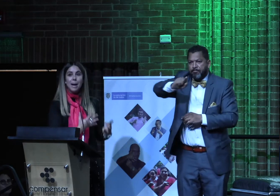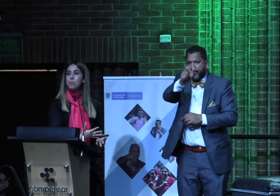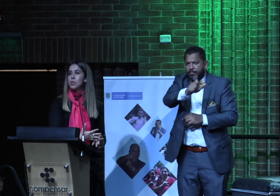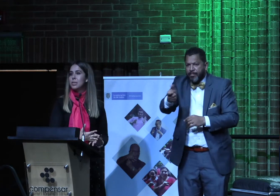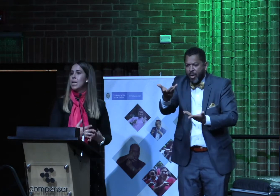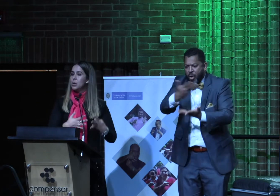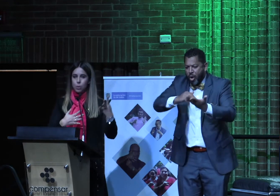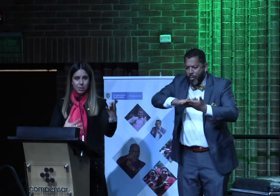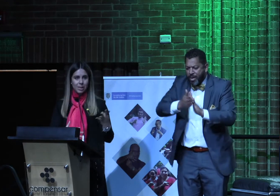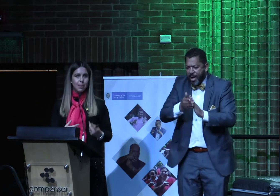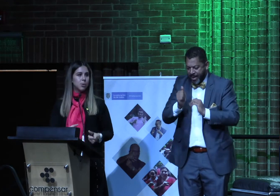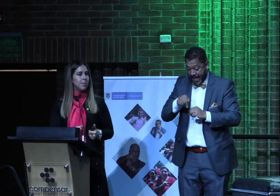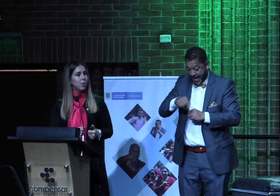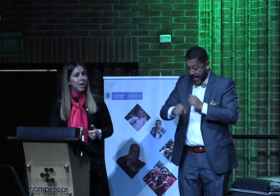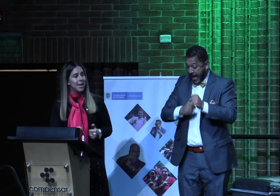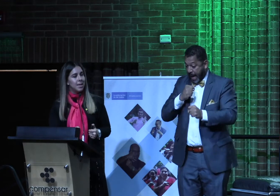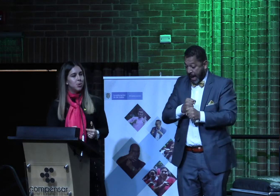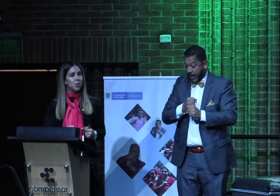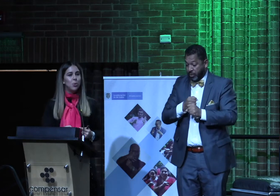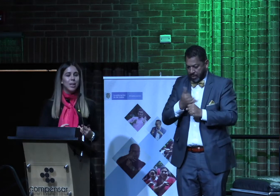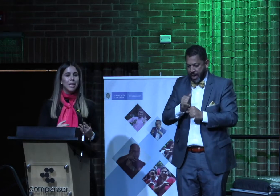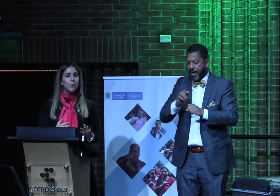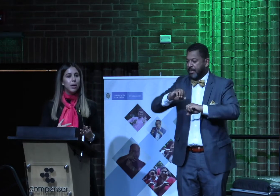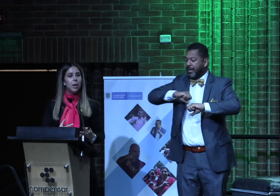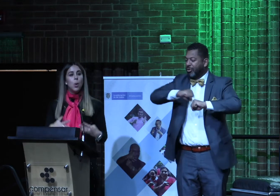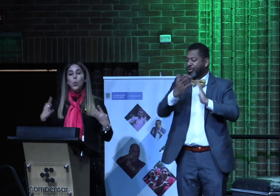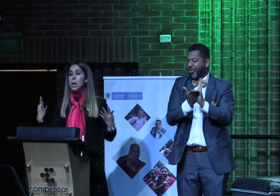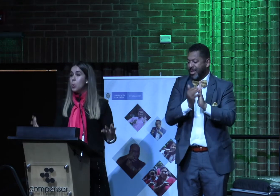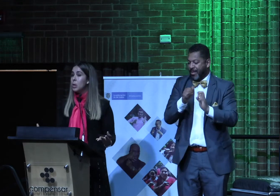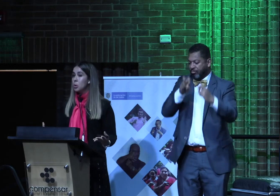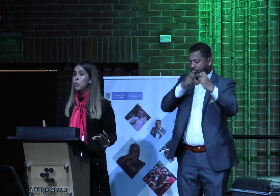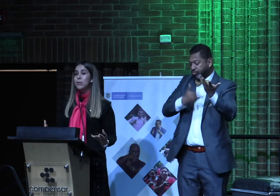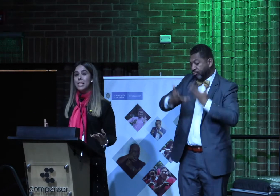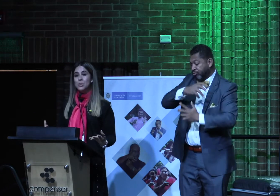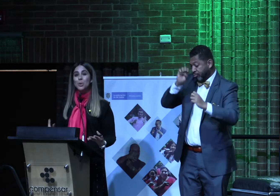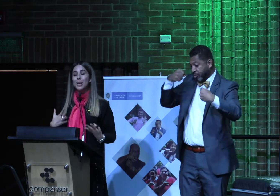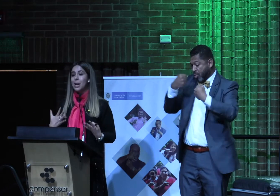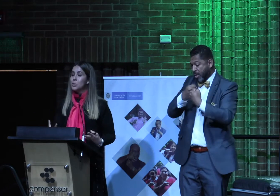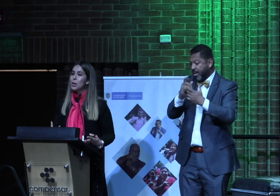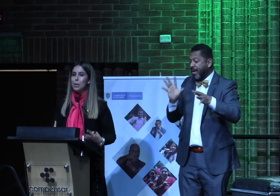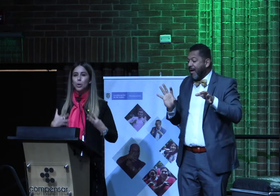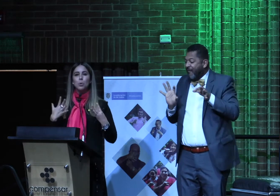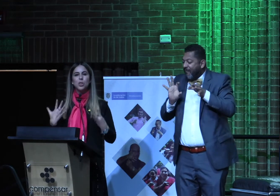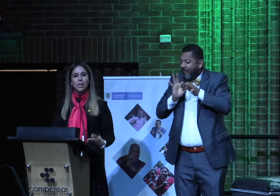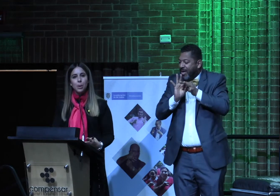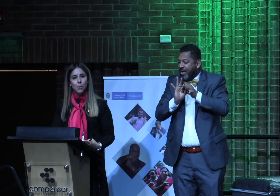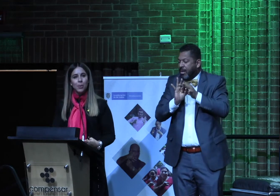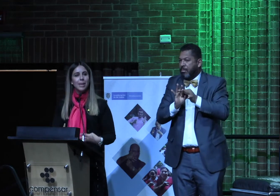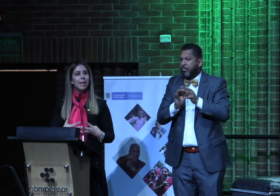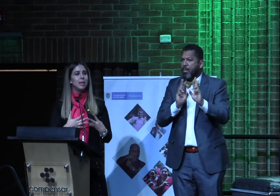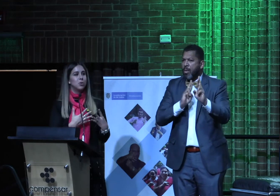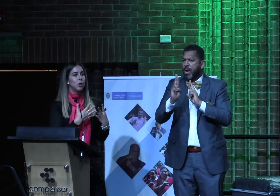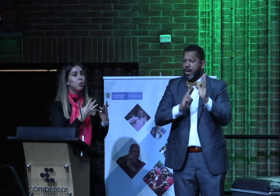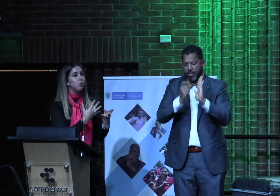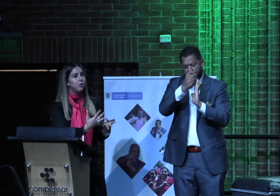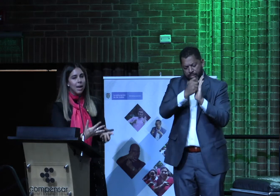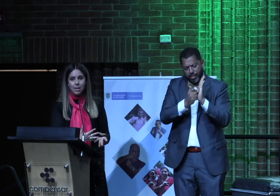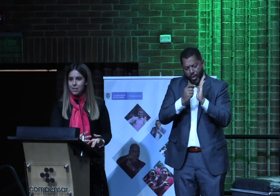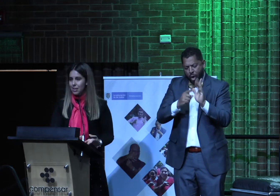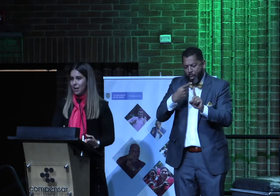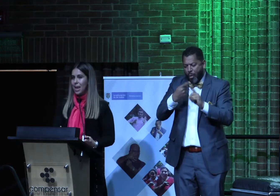comunidad. Firmamos este año, lo presentamos también con el área de gestión educativa, un acuerdo con FENASCOL de relacionamiento positivo, de generación